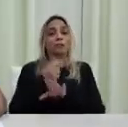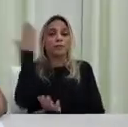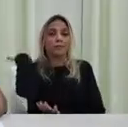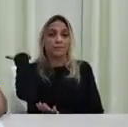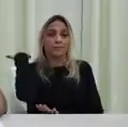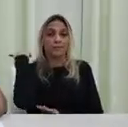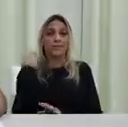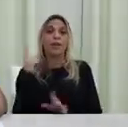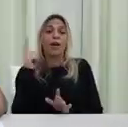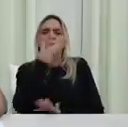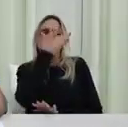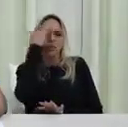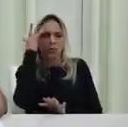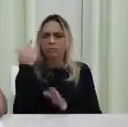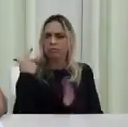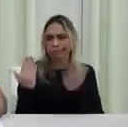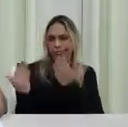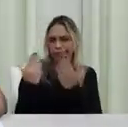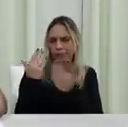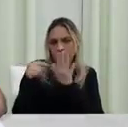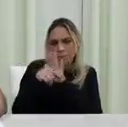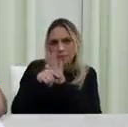o pessoal faz essa